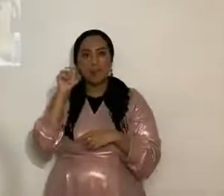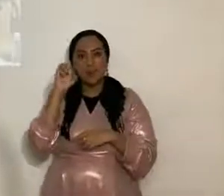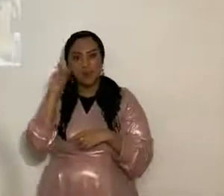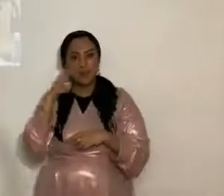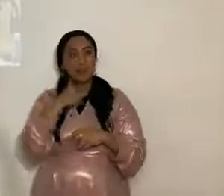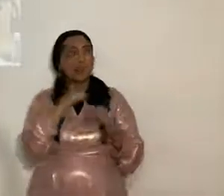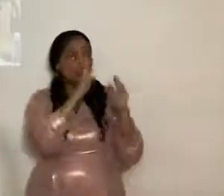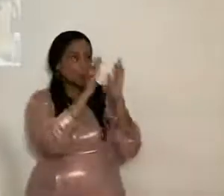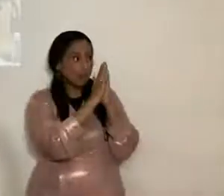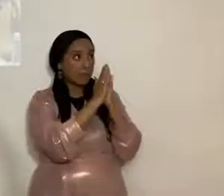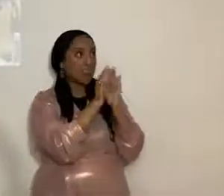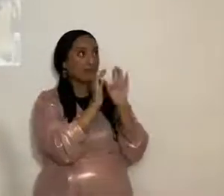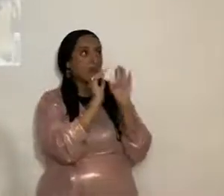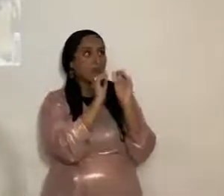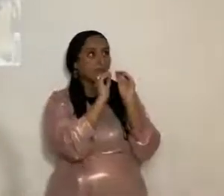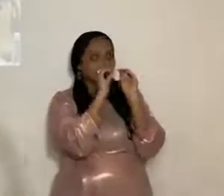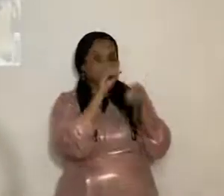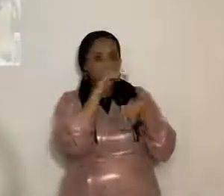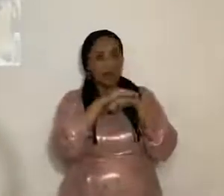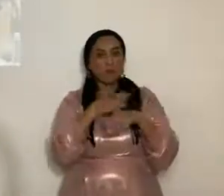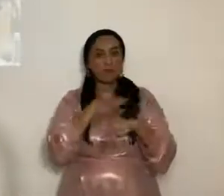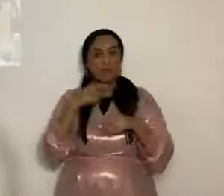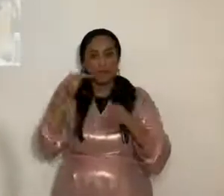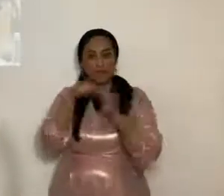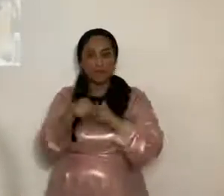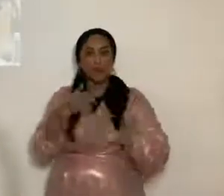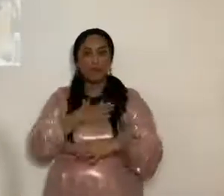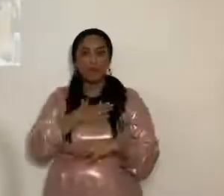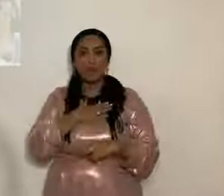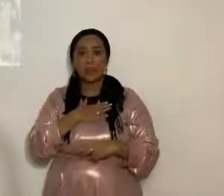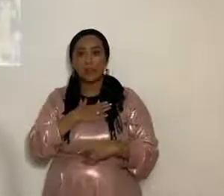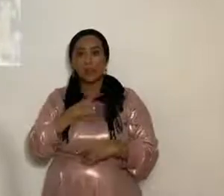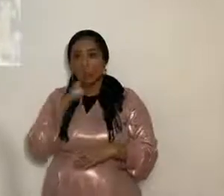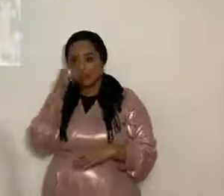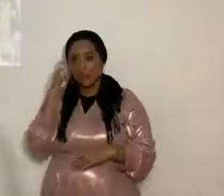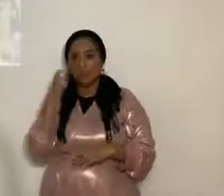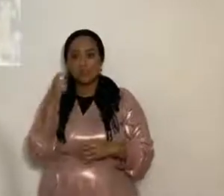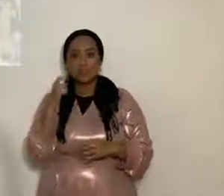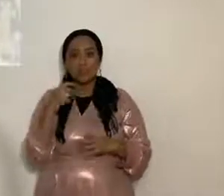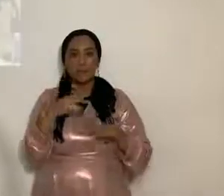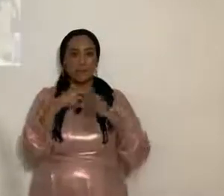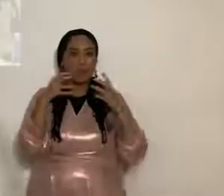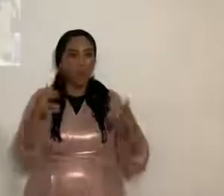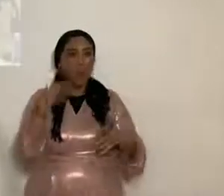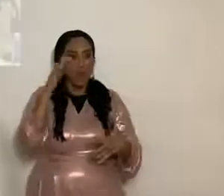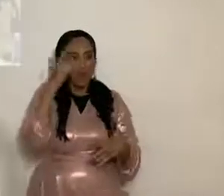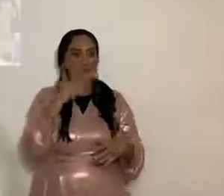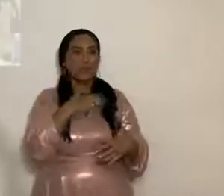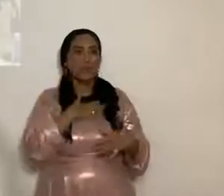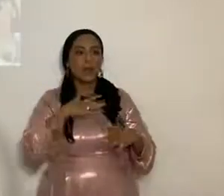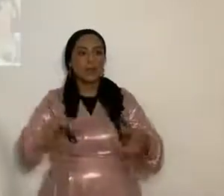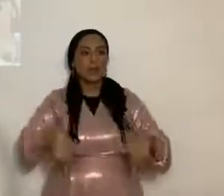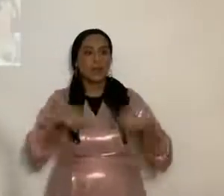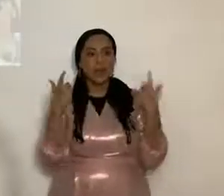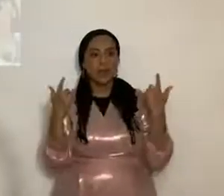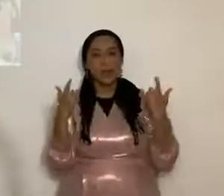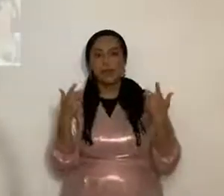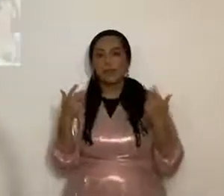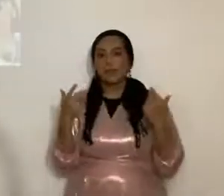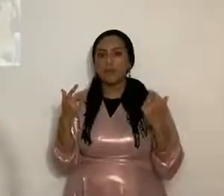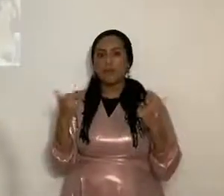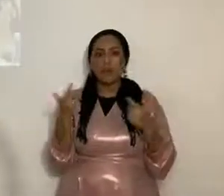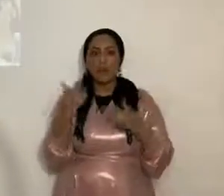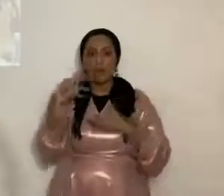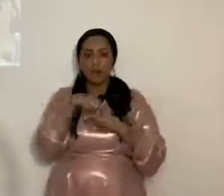te ruego que te pongas sobre mí y me mates, porque se ha apoderado de mí la angustia, pues mi vida está aún toda en